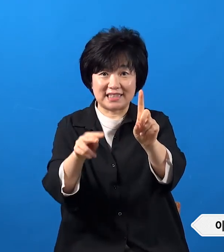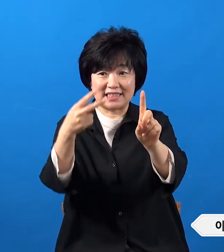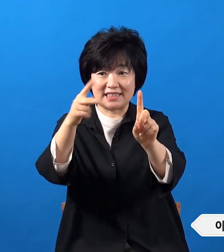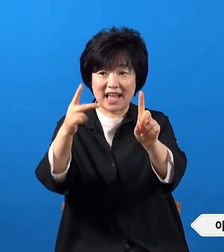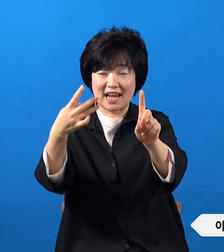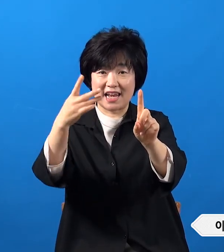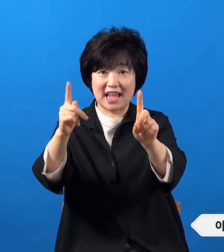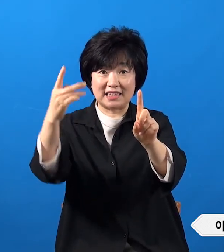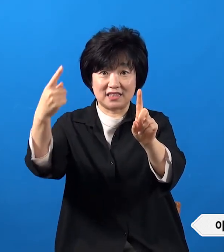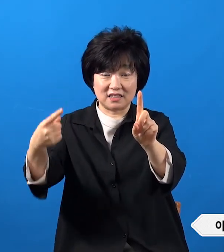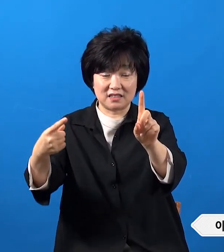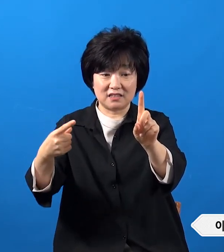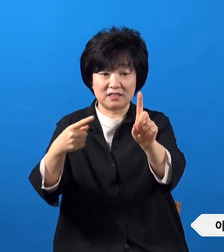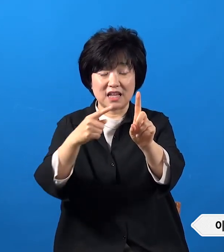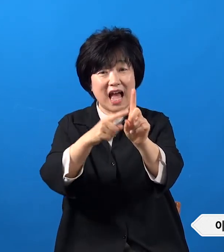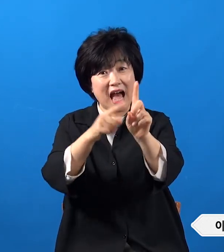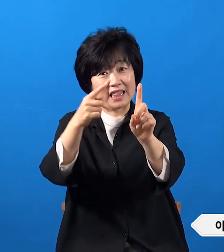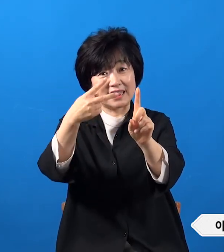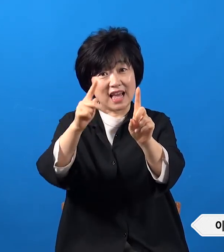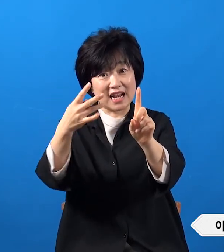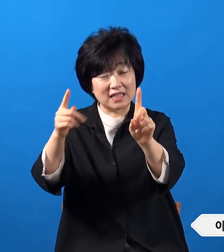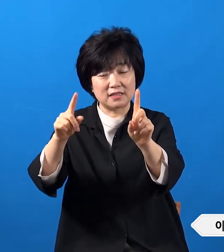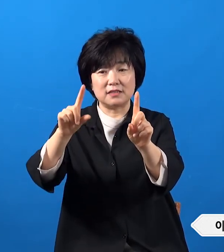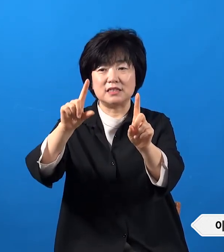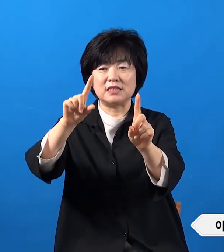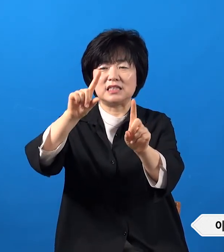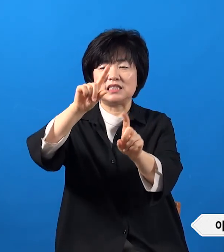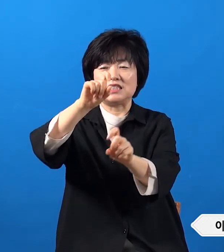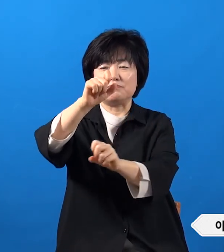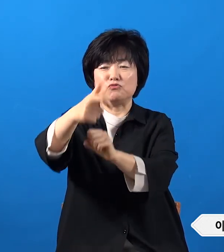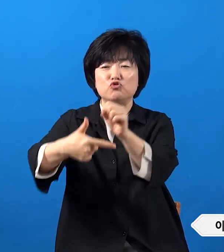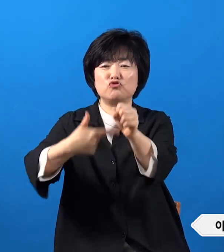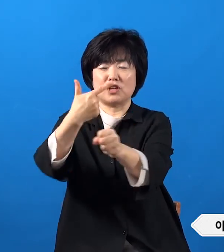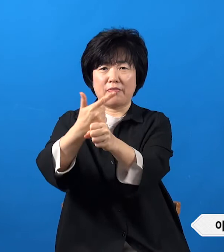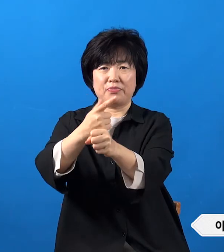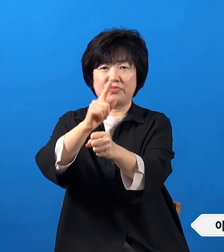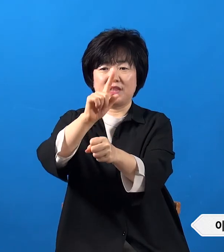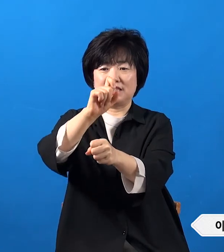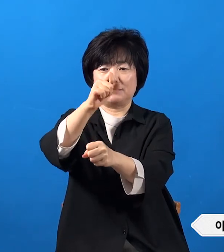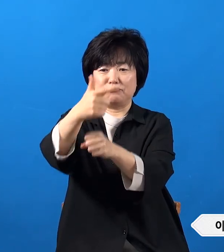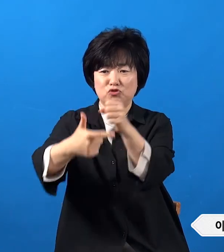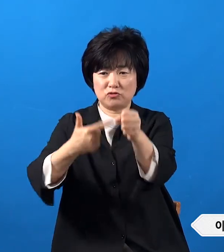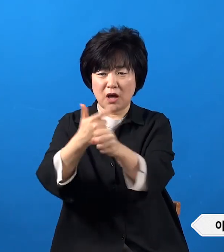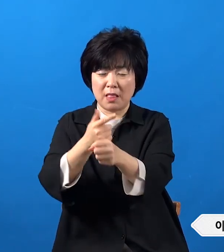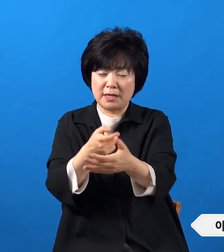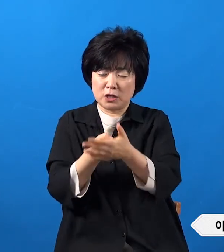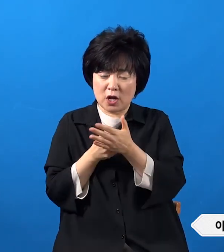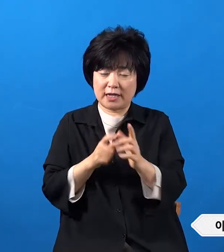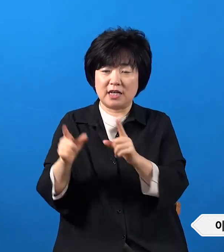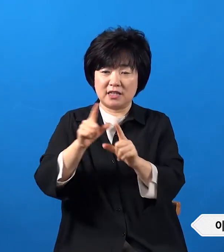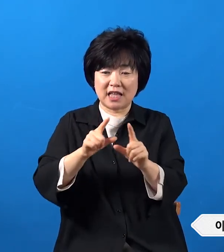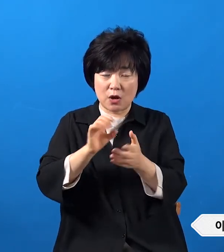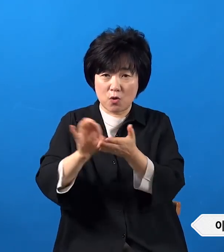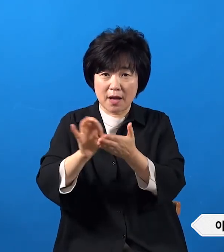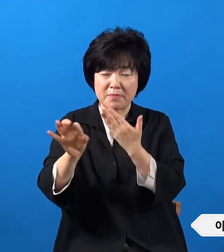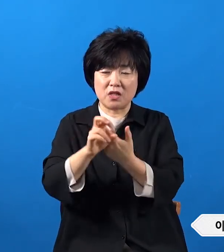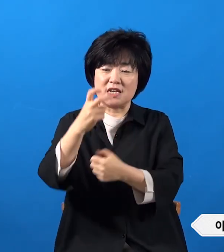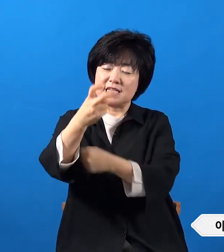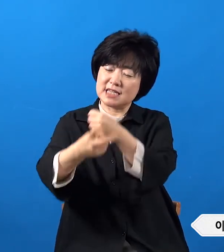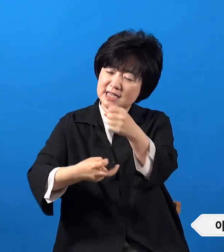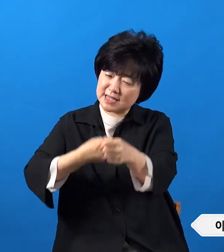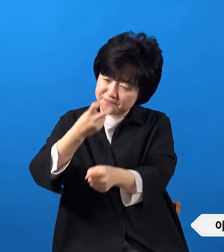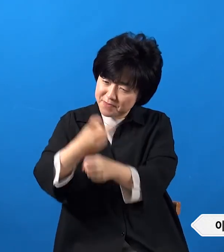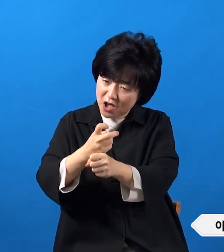16년의 셀러리에 해당돼요. 16년간. 좀 절약해서 쓰면 20년도 쓸 수 있는 액수. 1달란트가